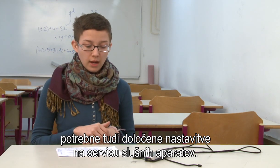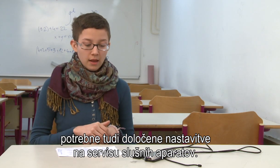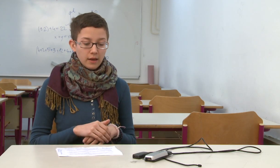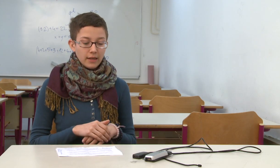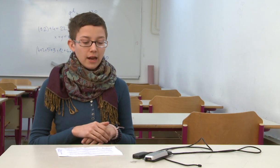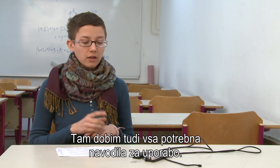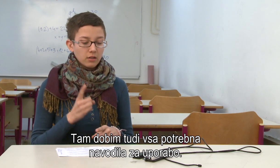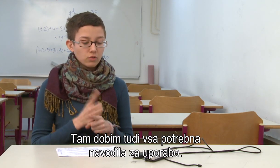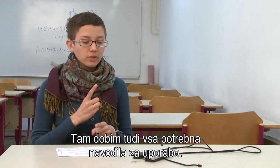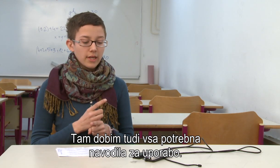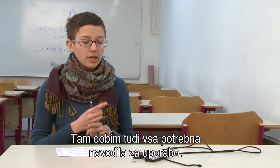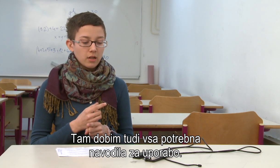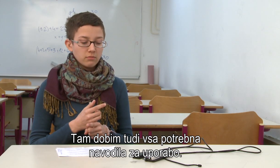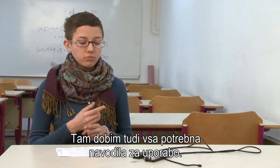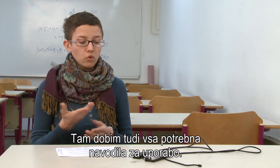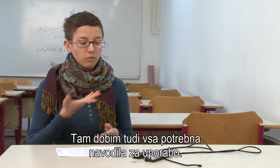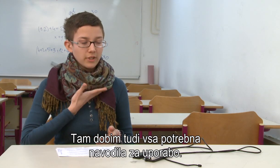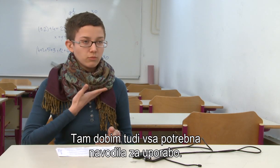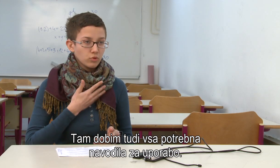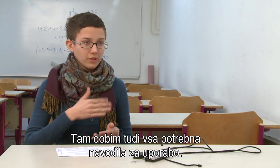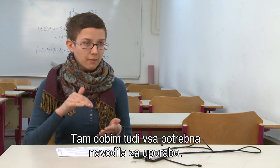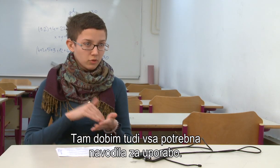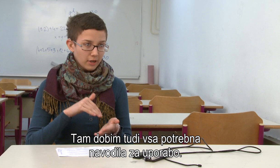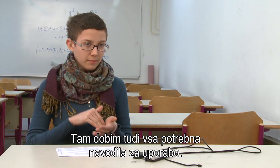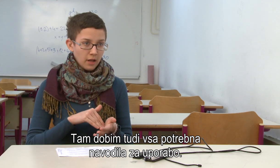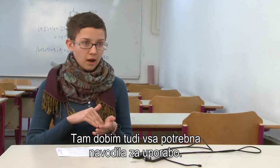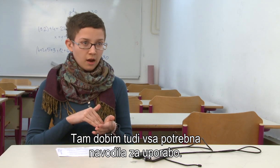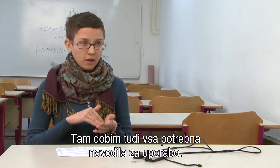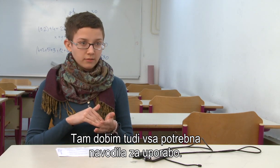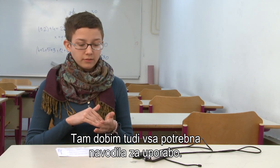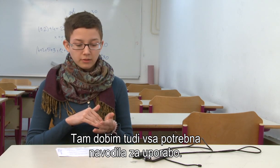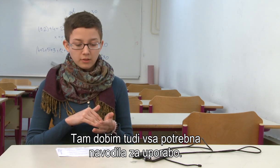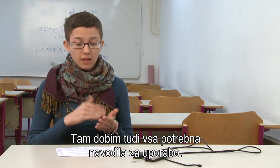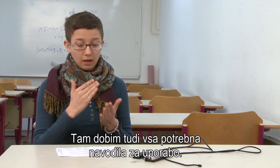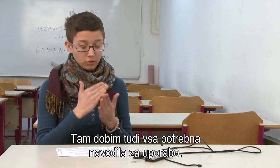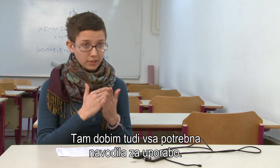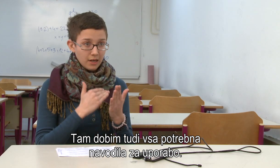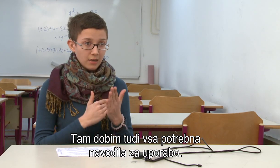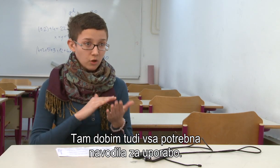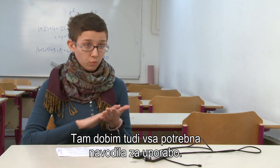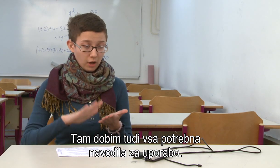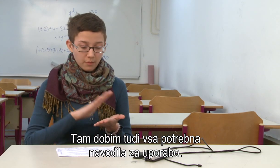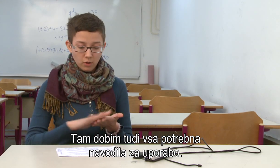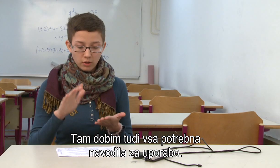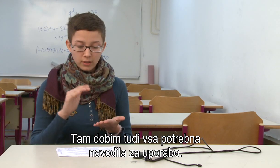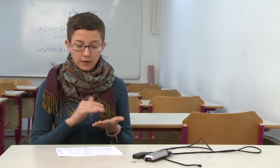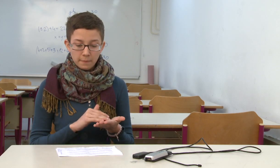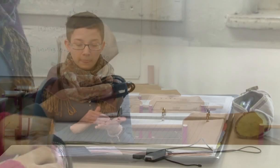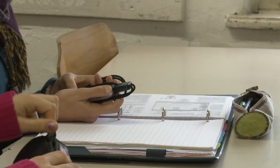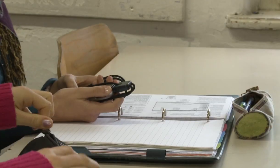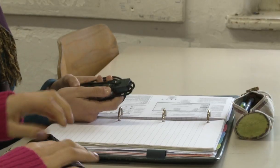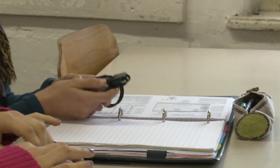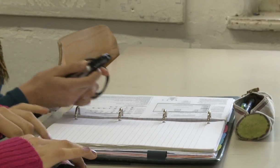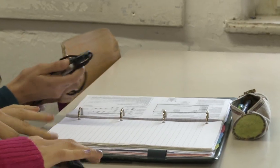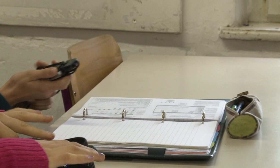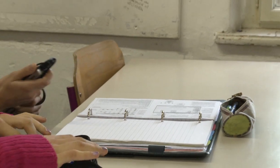aparatov, kjer tudi dobim vsa potrebna navodila za uporabo.